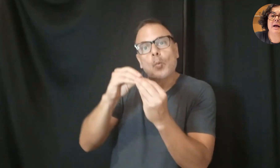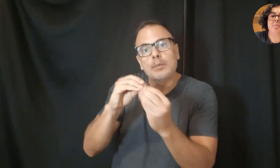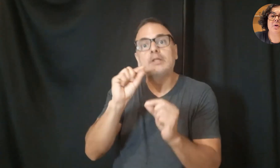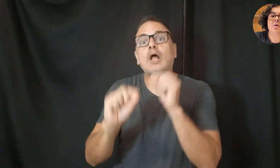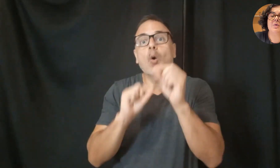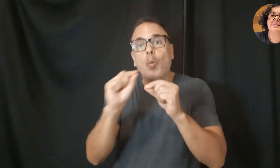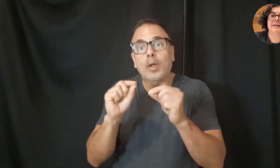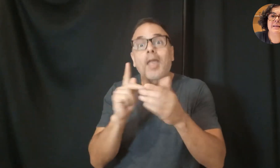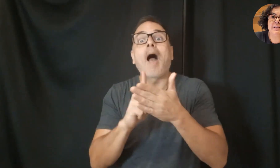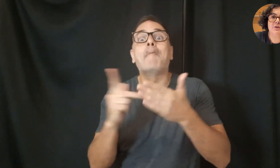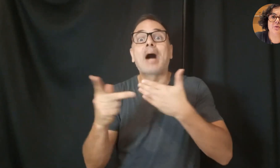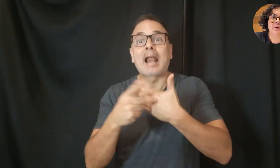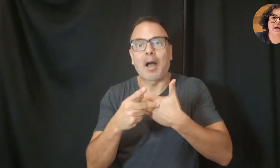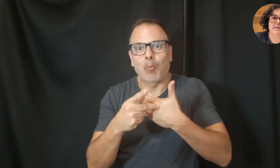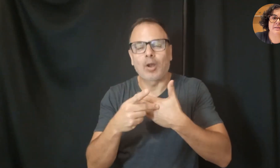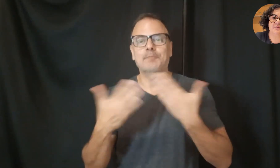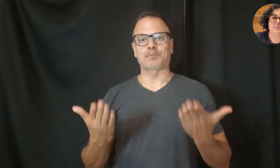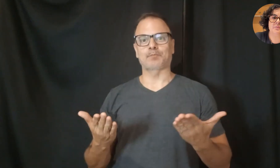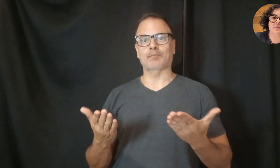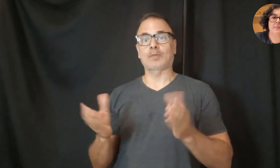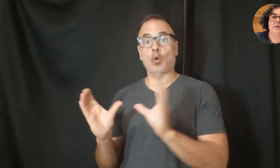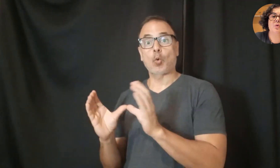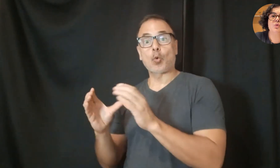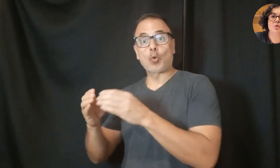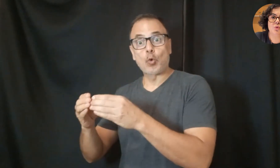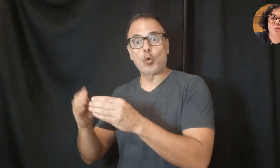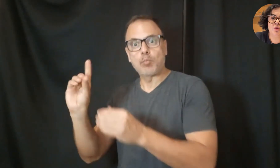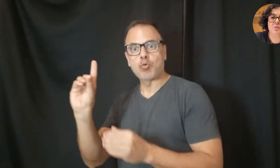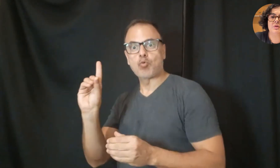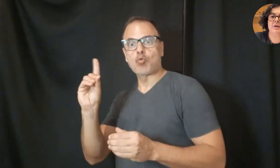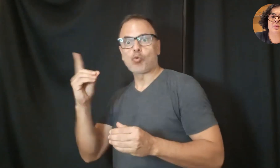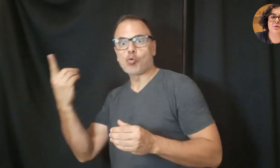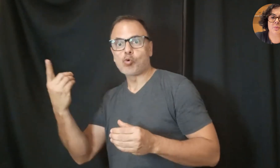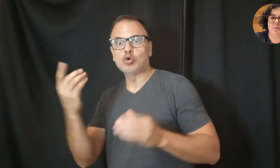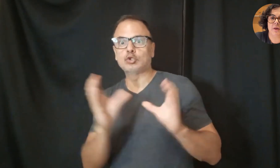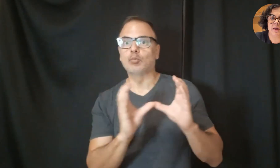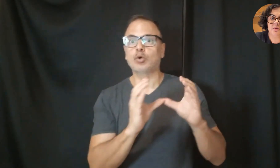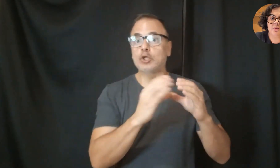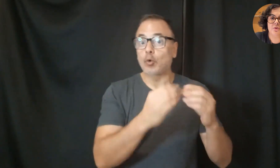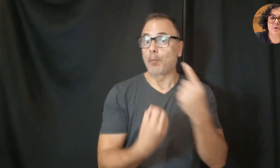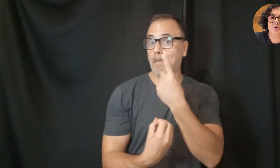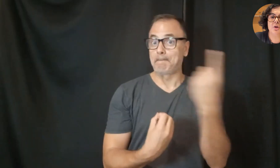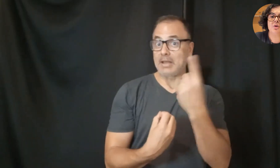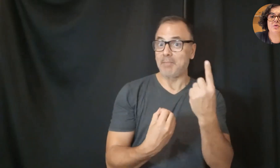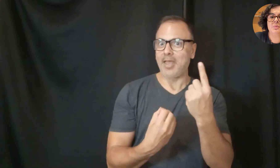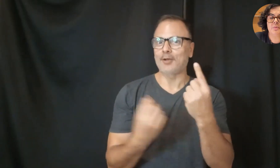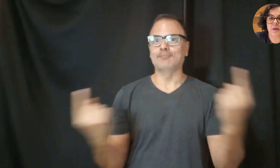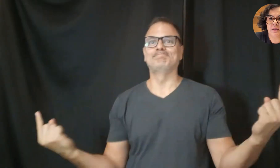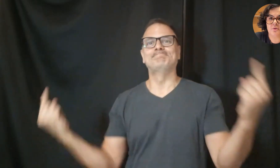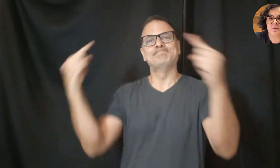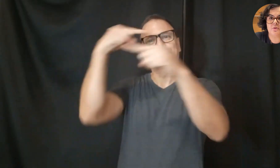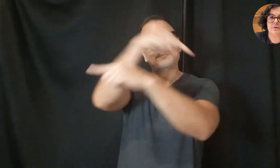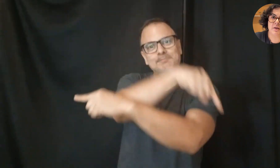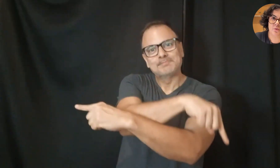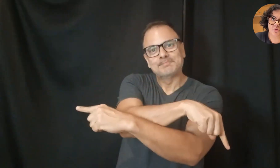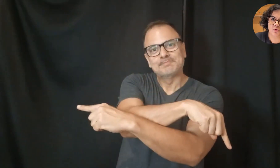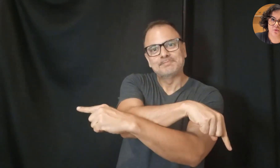parábola com a seguinte frase: Os últimos serão os primeiros serão os